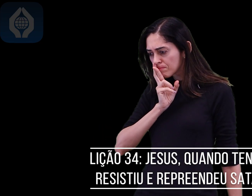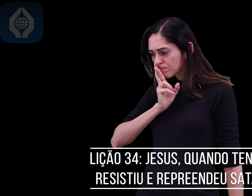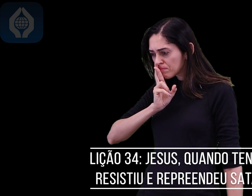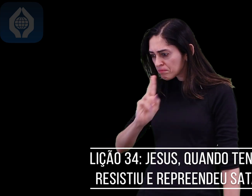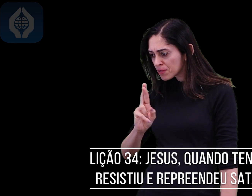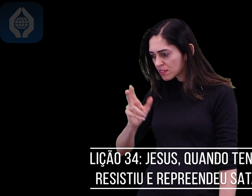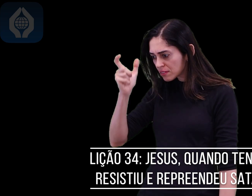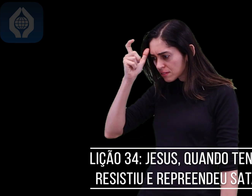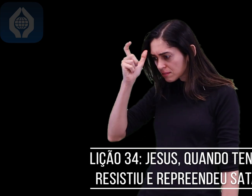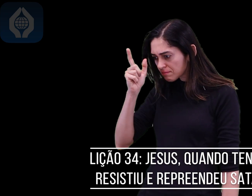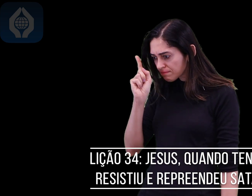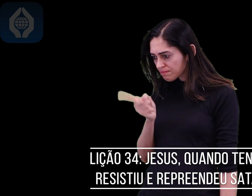Satanás.